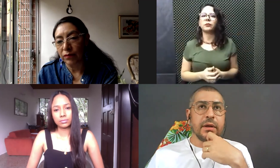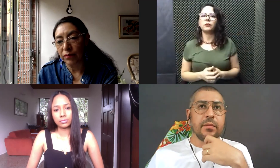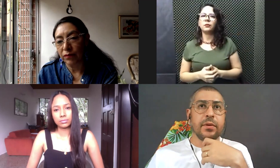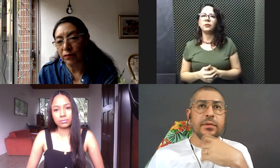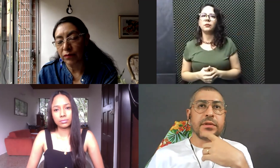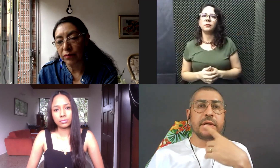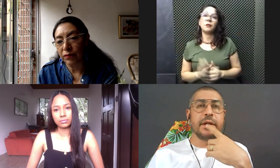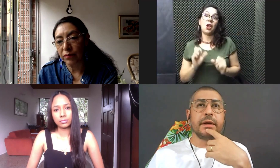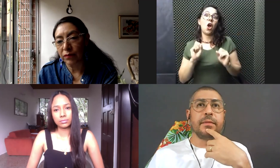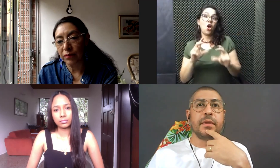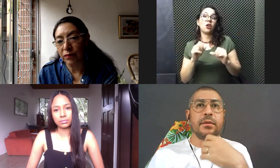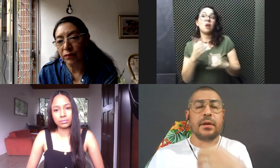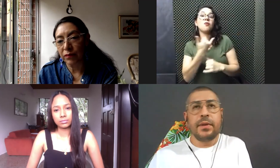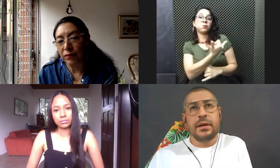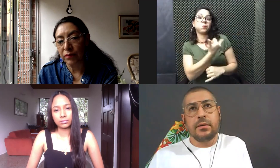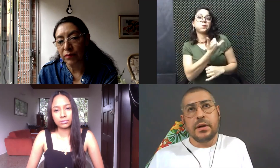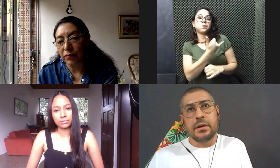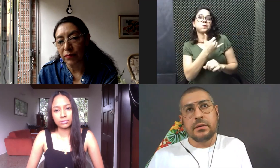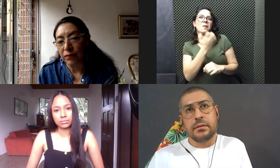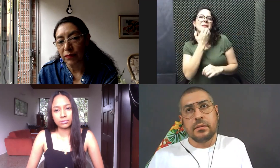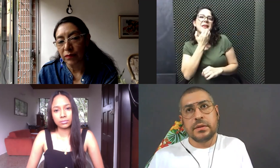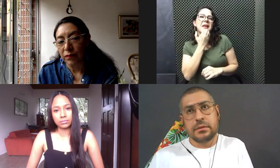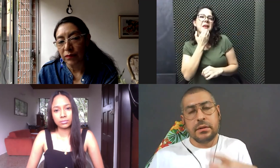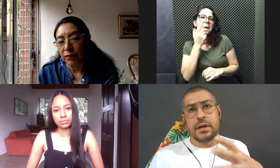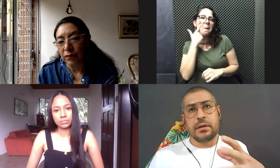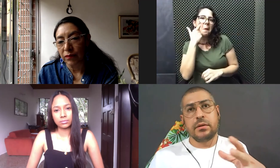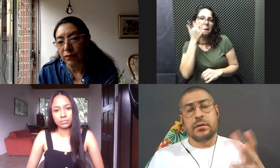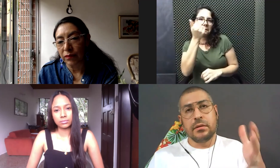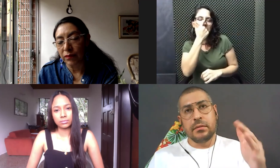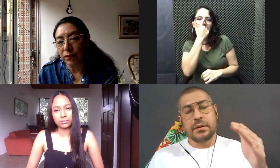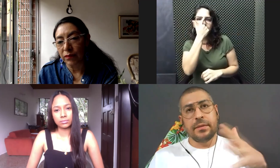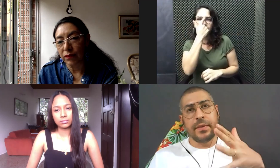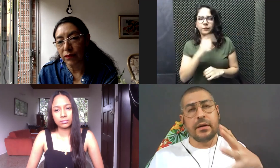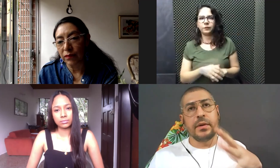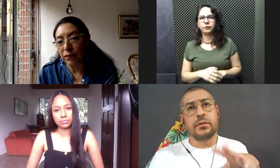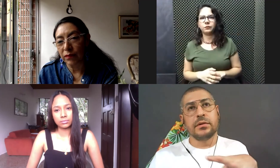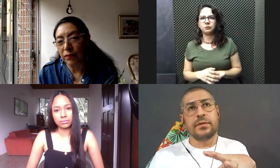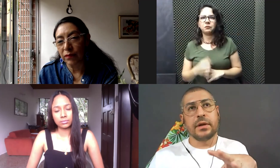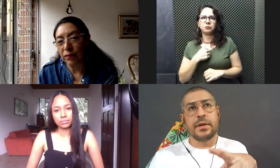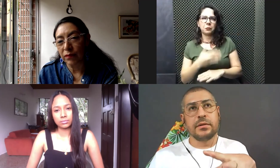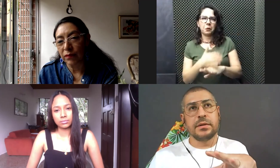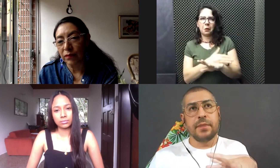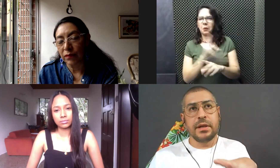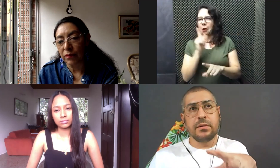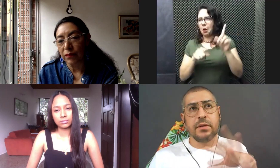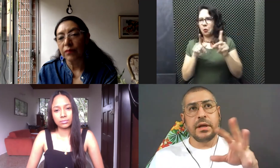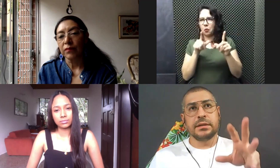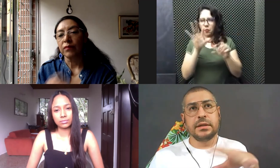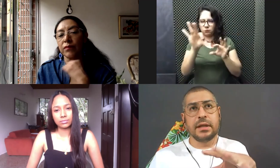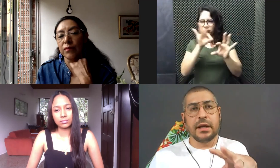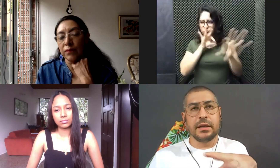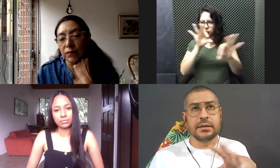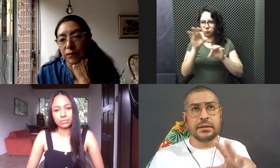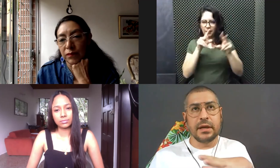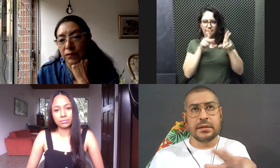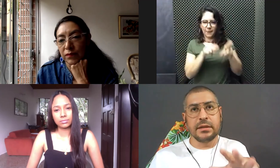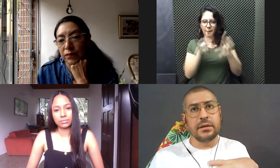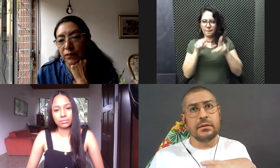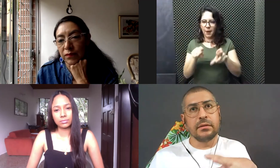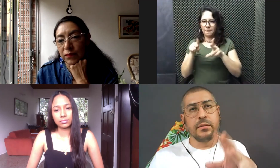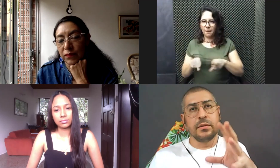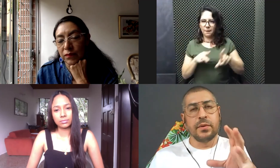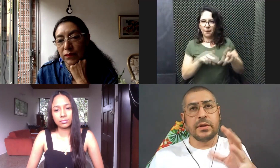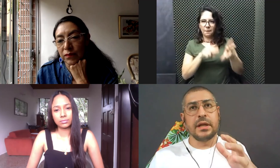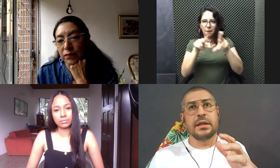hay un ejemplo muy chévere de una película. Pues yo separé como algunos fragmentos de películas y trailers que han